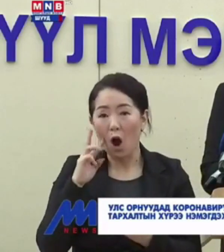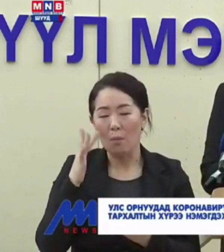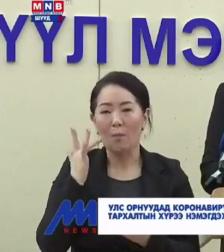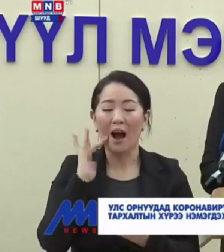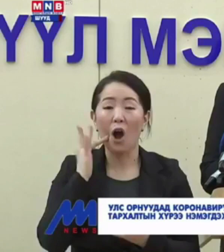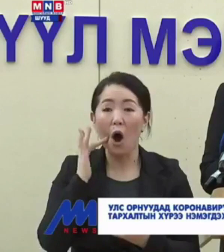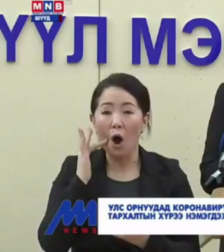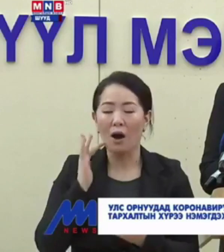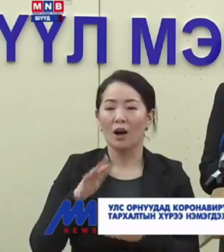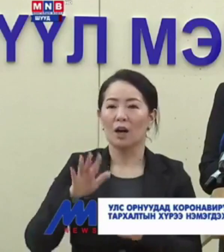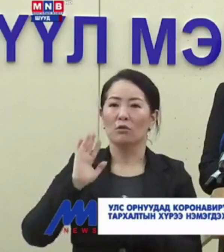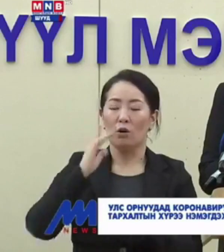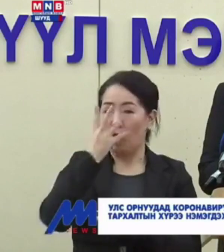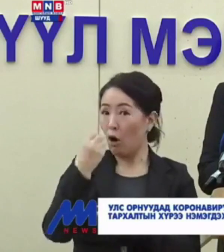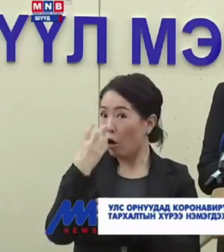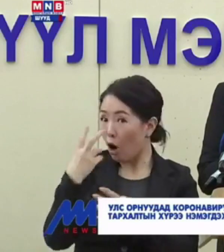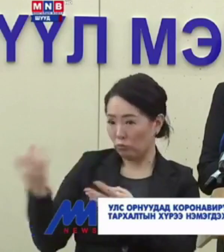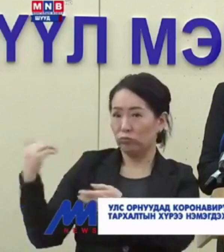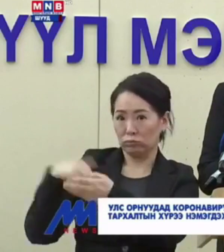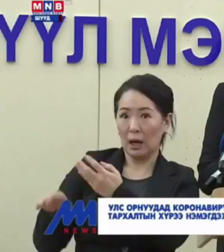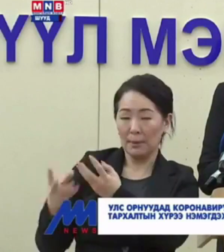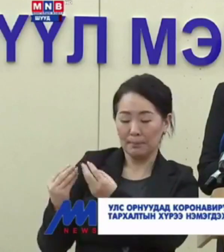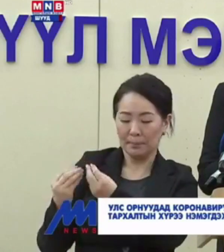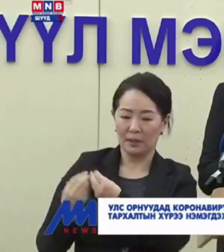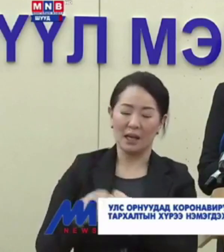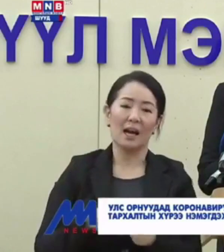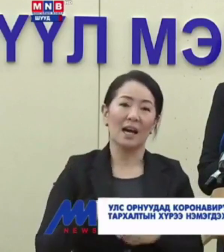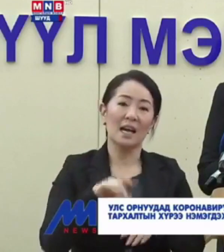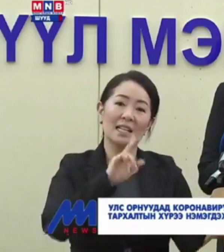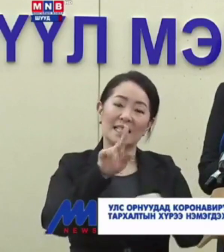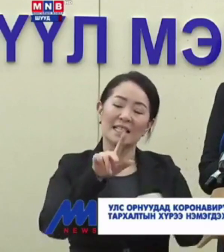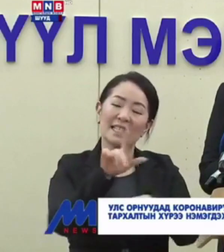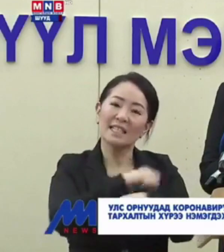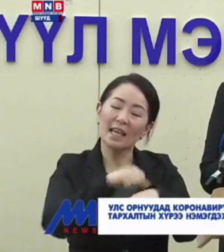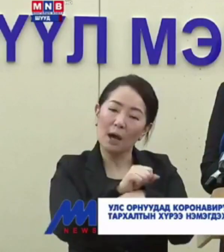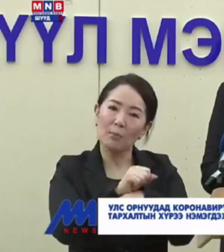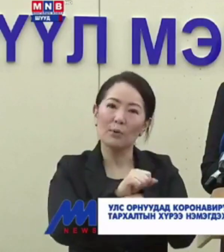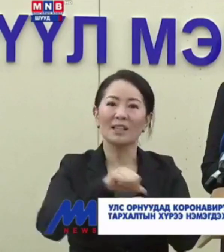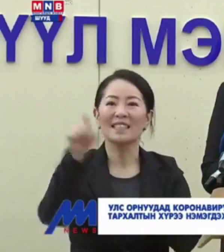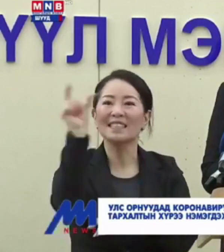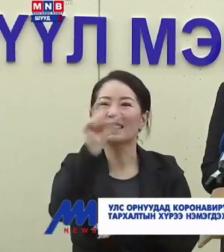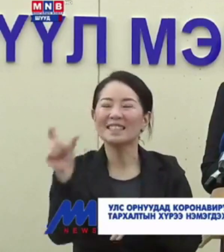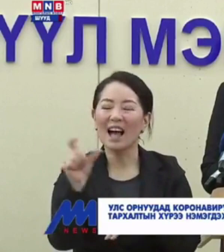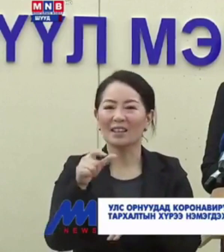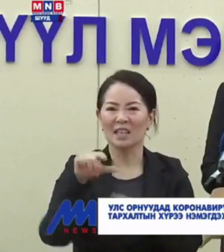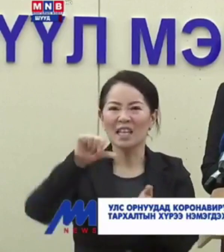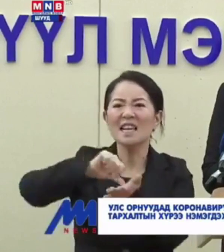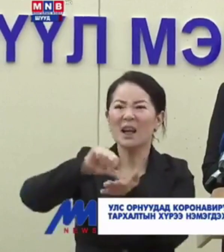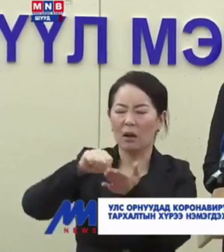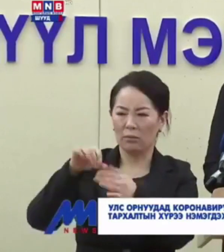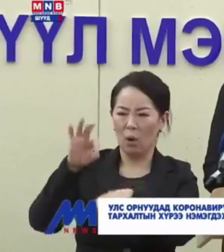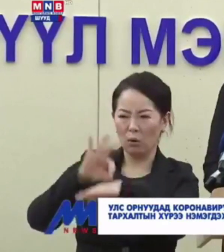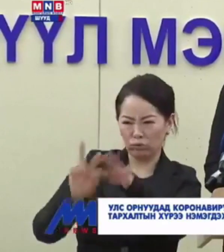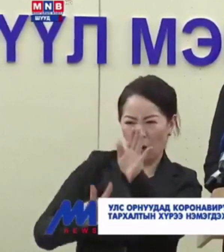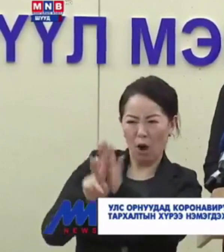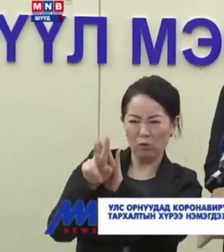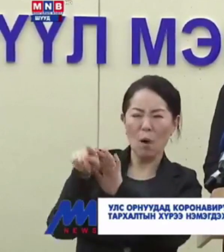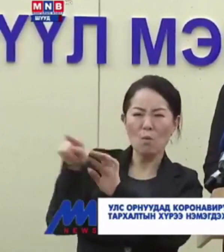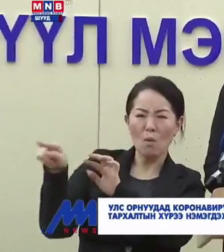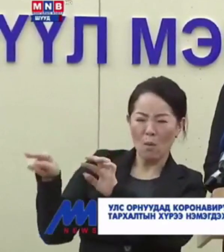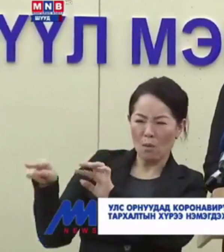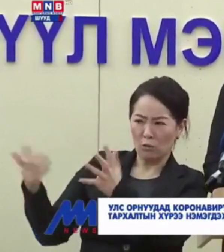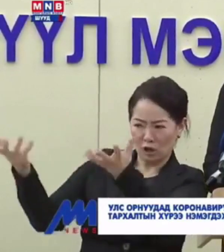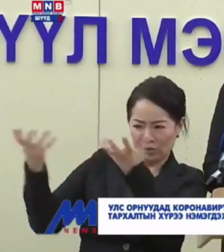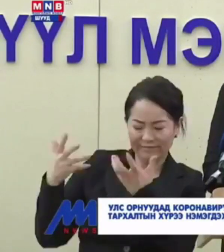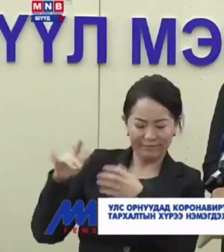байгаа. Сингапур, Франц, Итали, Иран зэрэг улсыг бол халдварт өвчний голомт гэж үзэж, за энэ улсуудаас ирсэн ямар